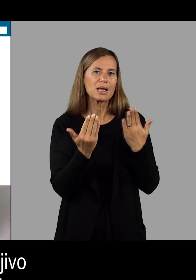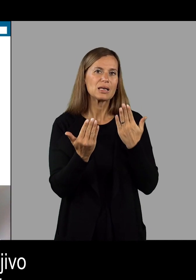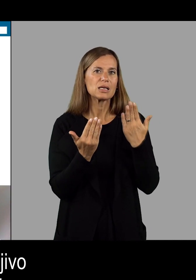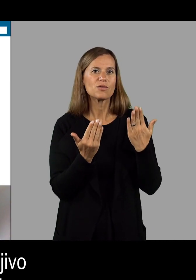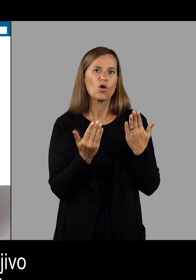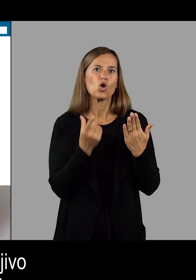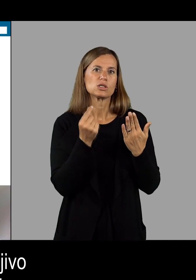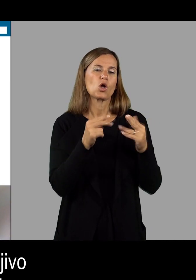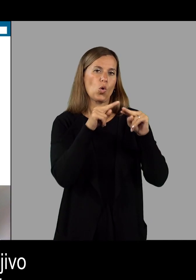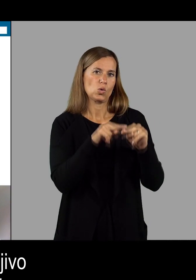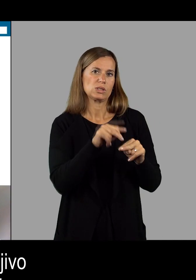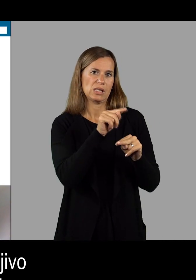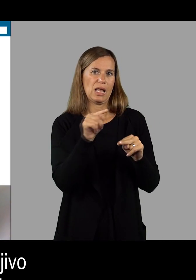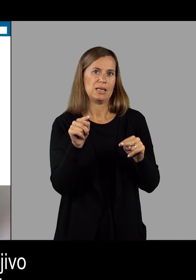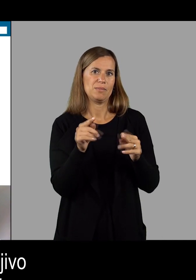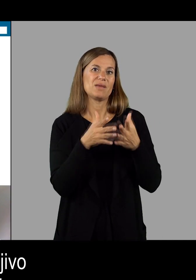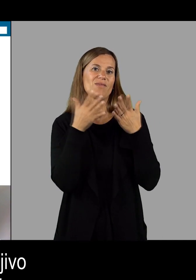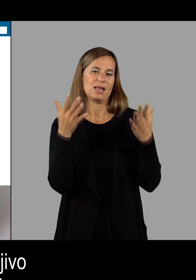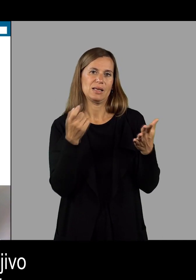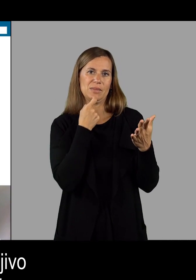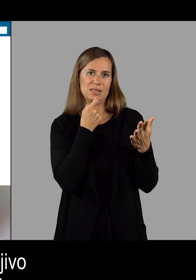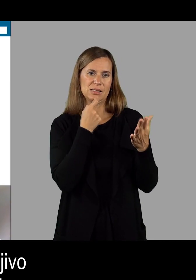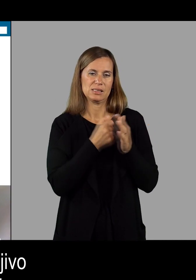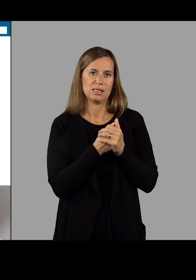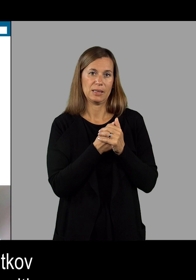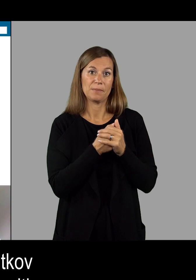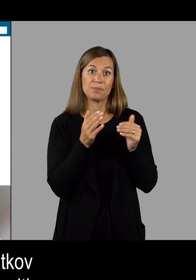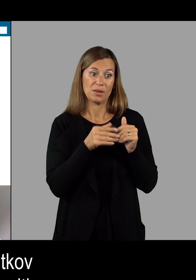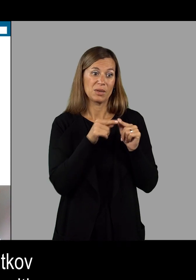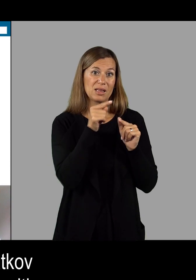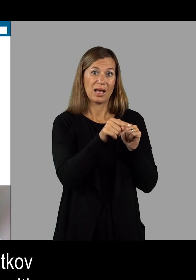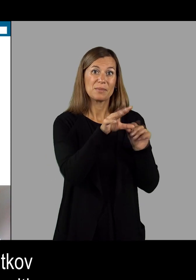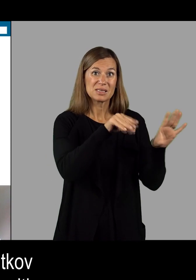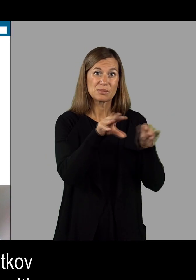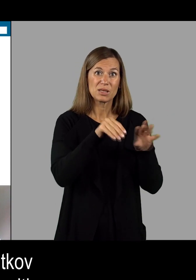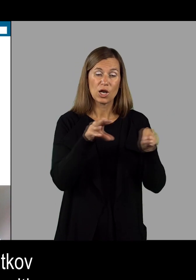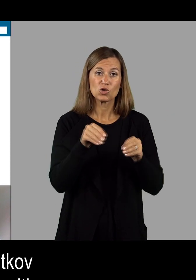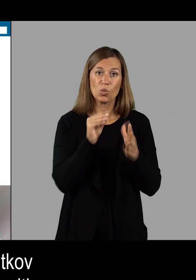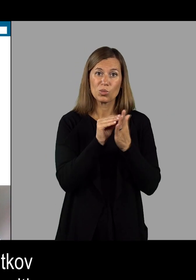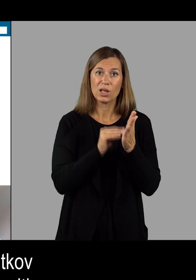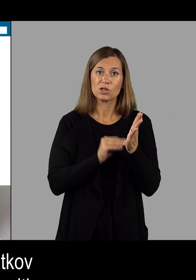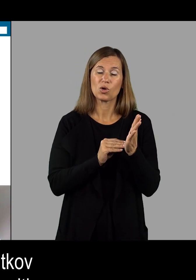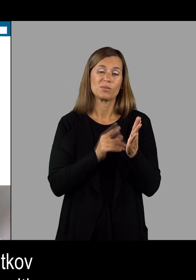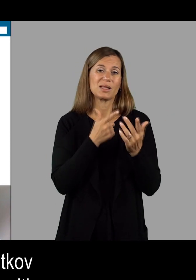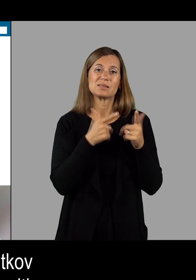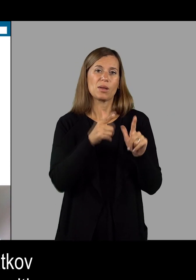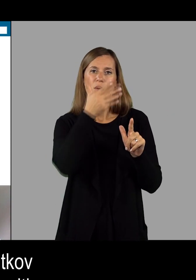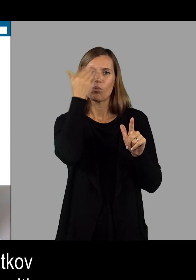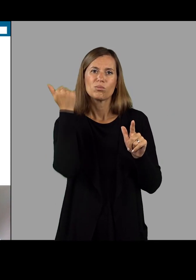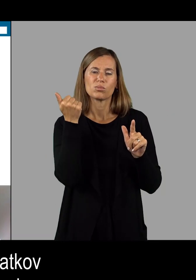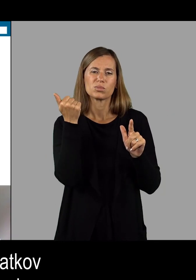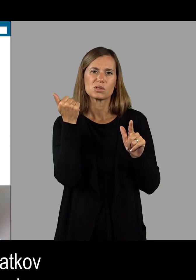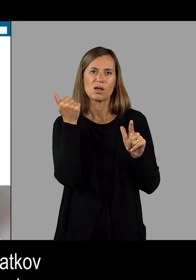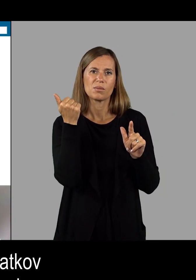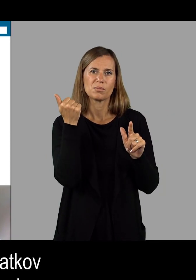primerljivo z ostalimi velikimi jeziki. Pri takšnem zbiranju podatkov seveda ne smemo